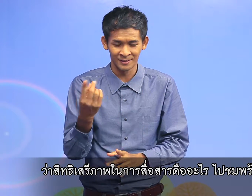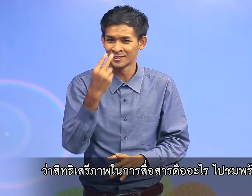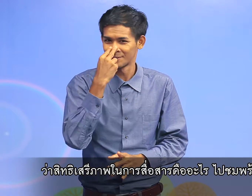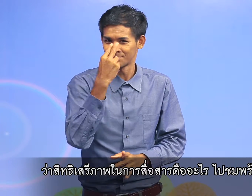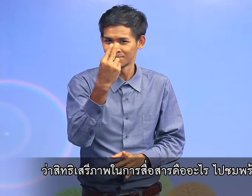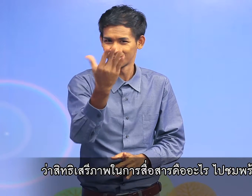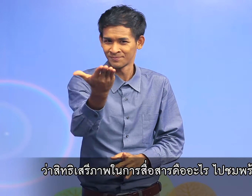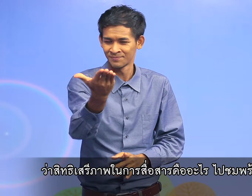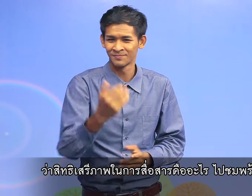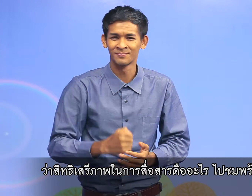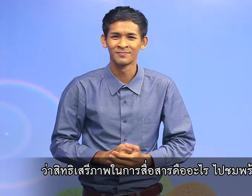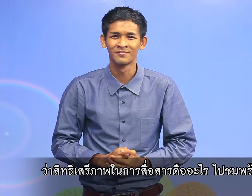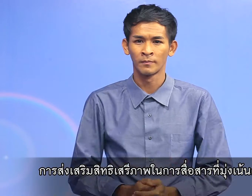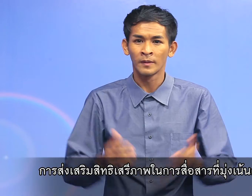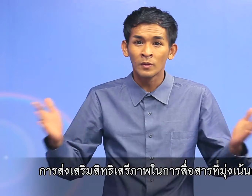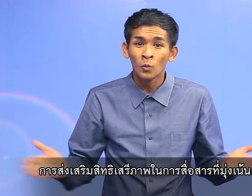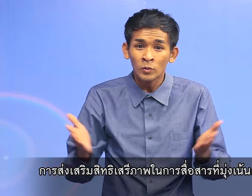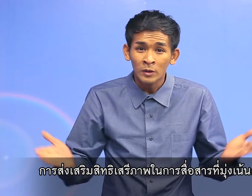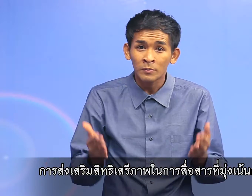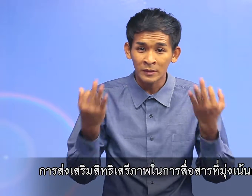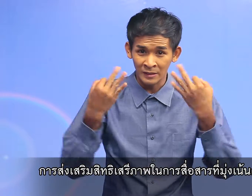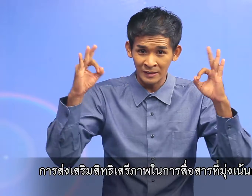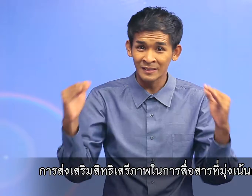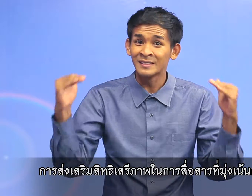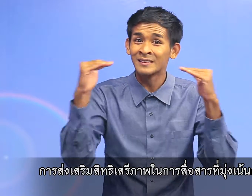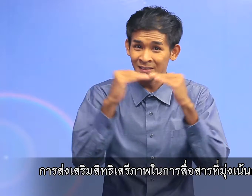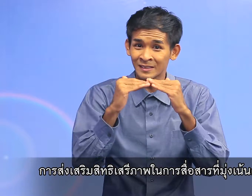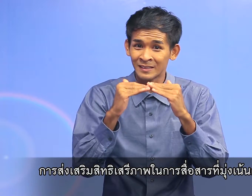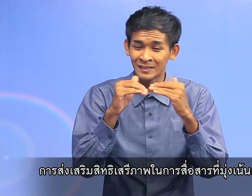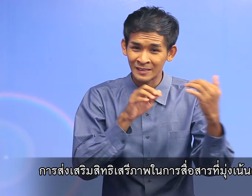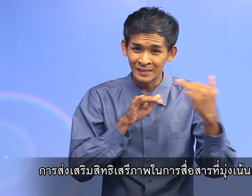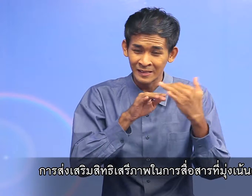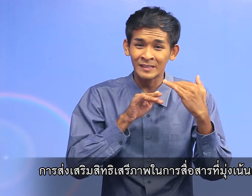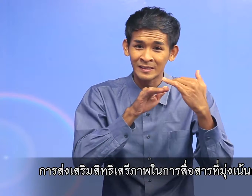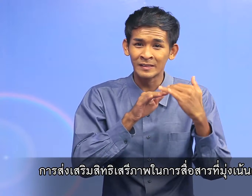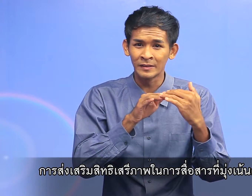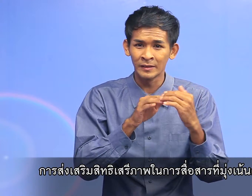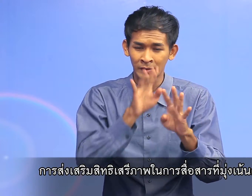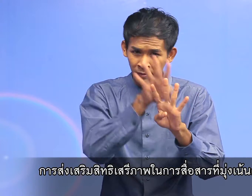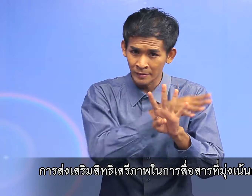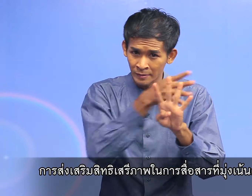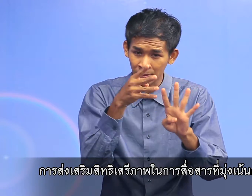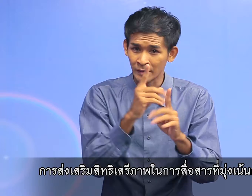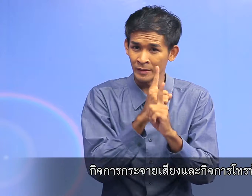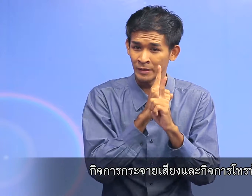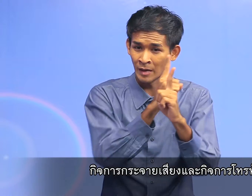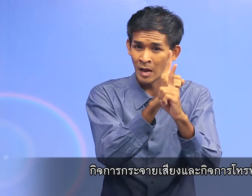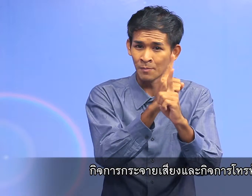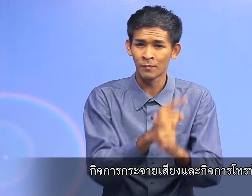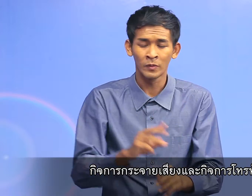ไรไปชมพร้อมกันเลยครับการส่งเสริมสิทธิเสรีภาพในการสื่อสารที่มุ่งเน้นตามแผนแม่บทกิจการกระจายเสียงและกิ